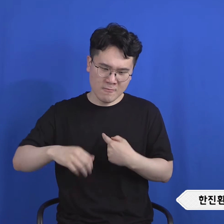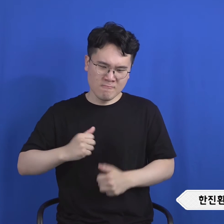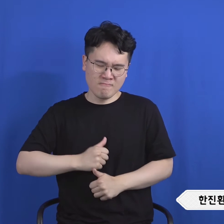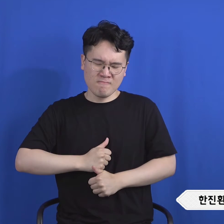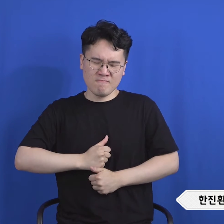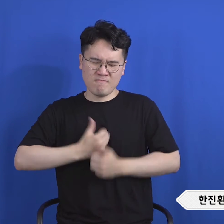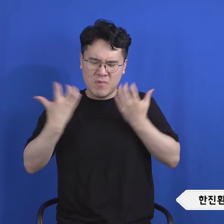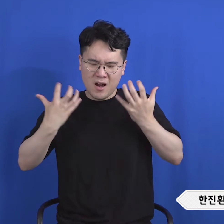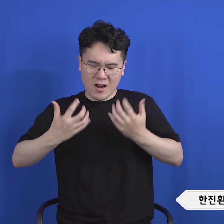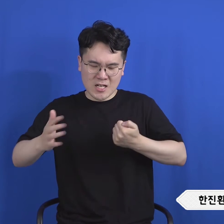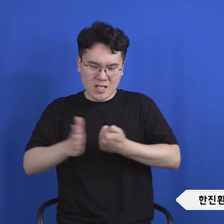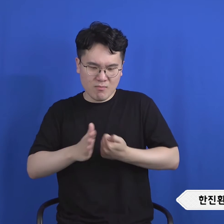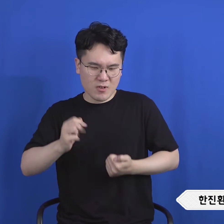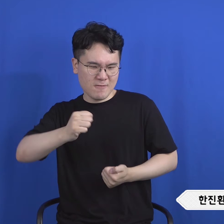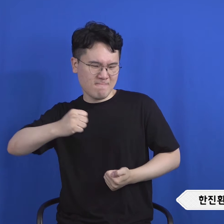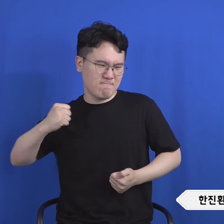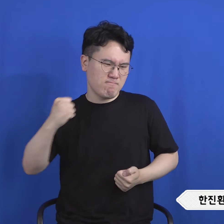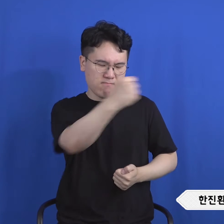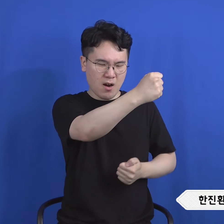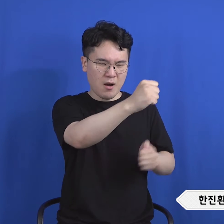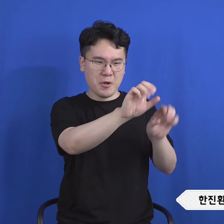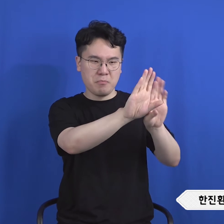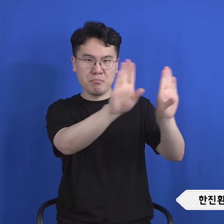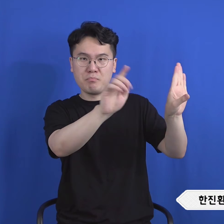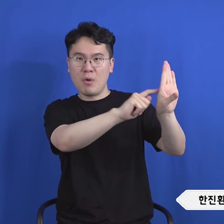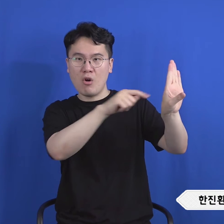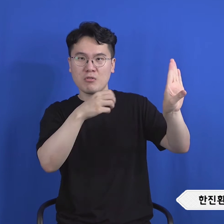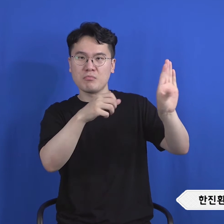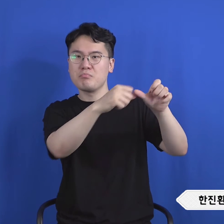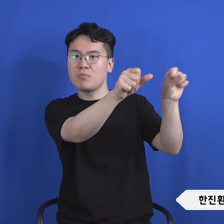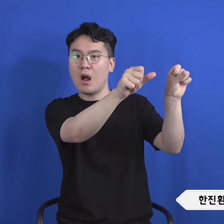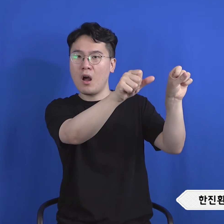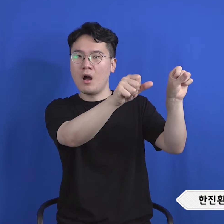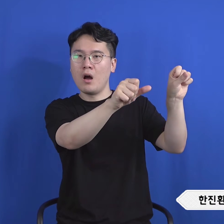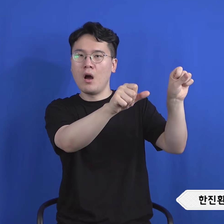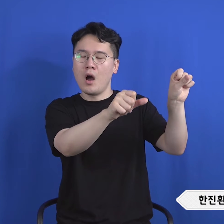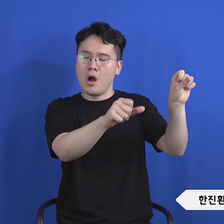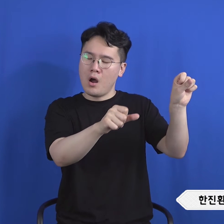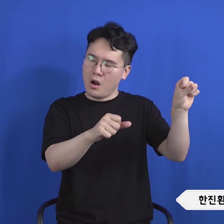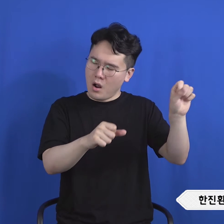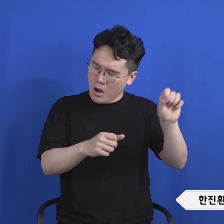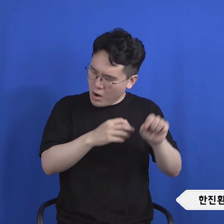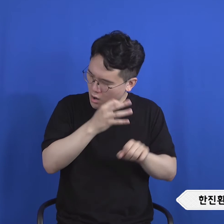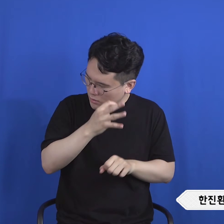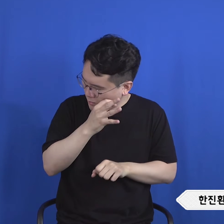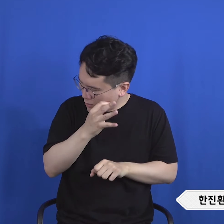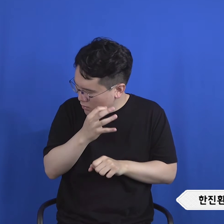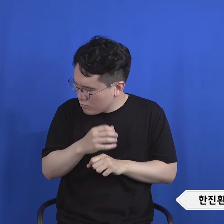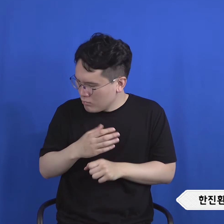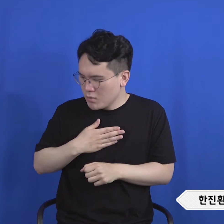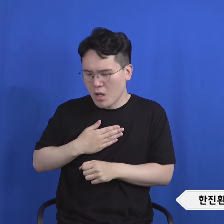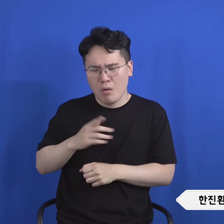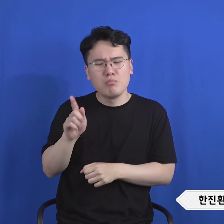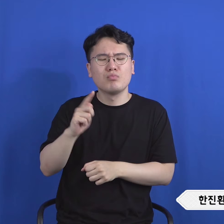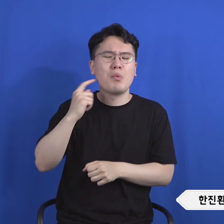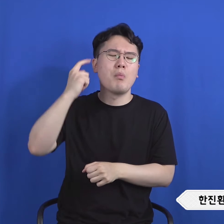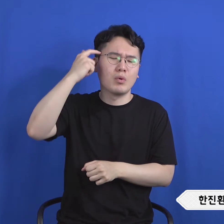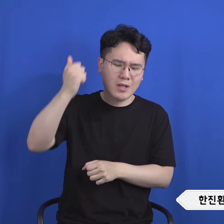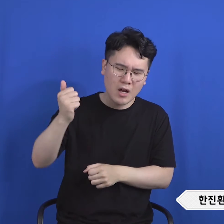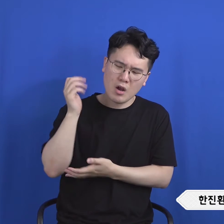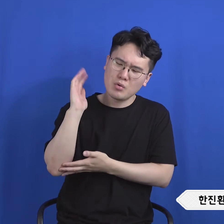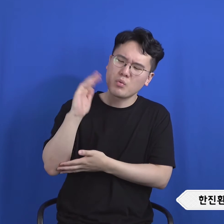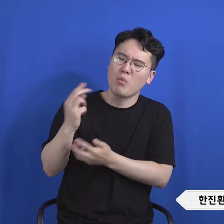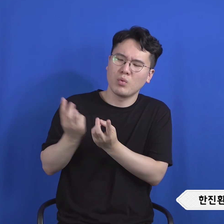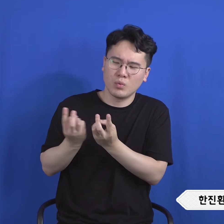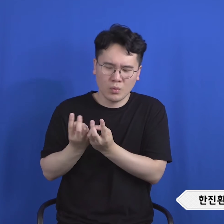그냥 주먹질이나 하고 벽장에 구멍까지 내다니 그 정도 인격으로 어떻게 교인들 앞에 서서 설교를 하냐, 그 생각이